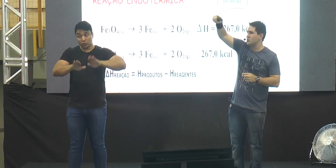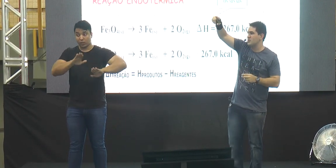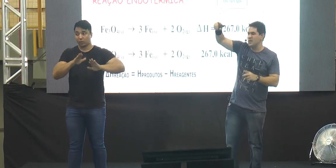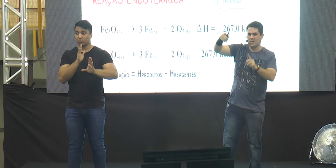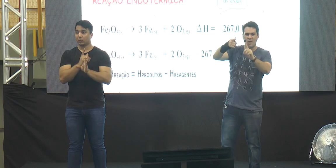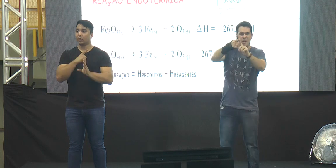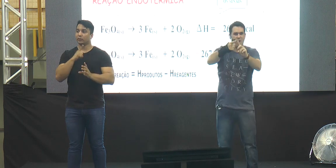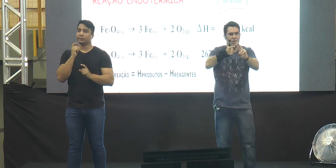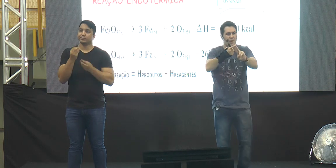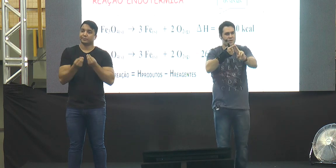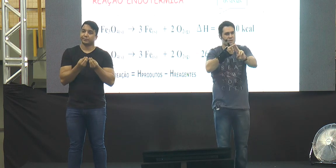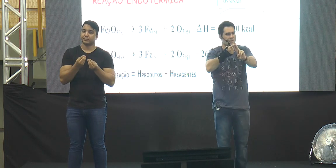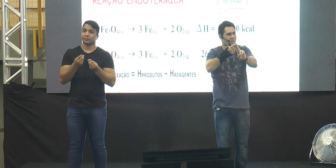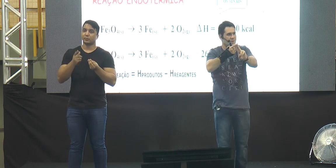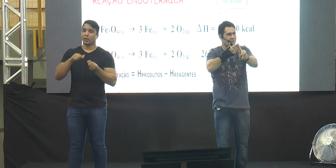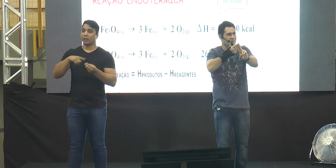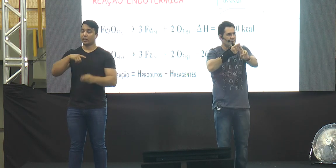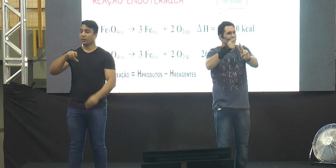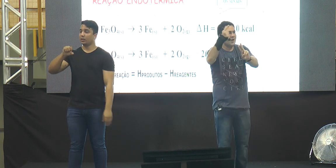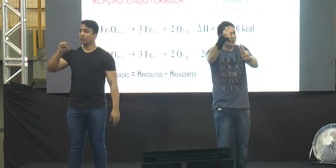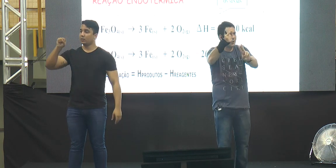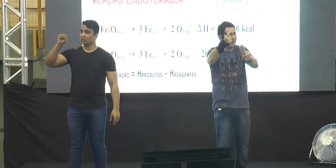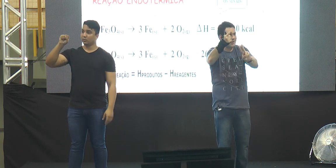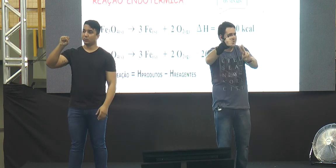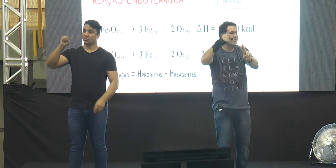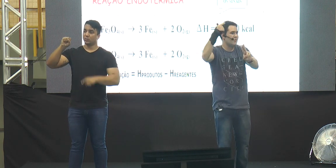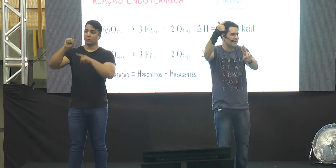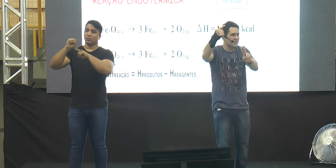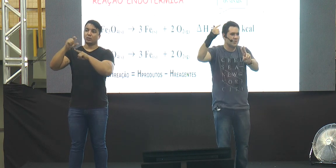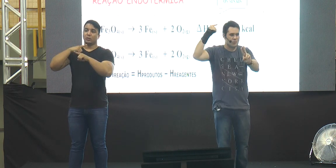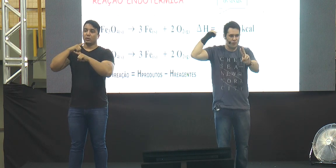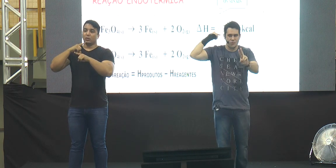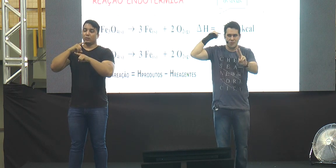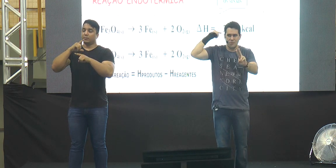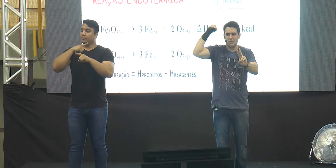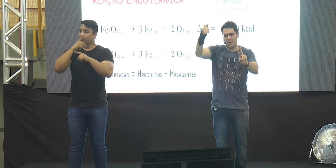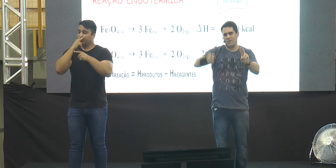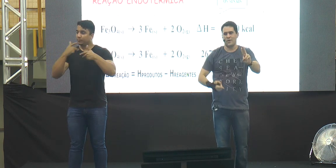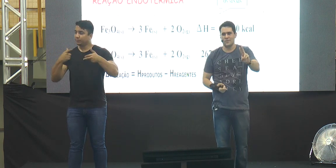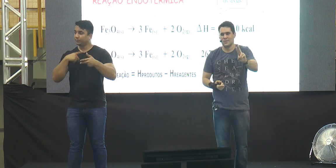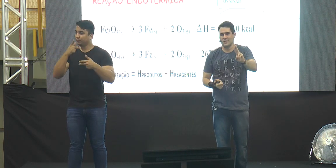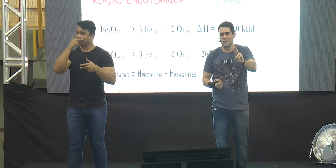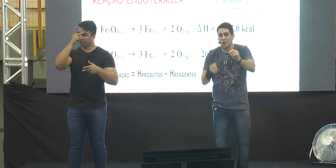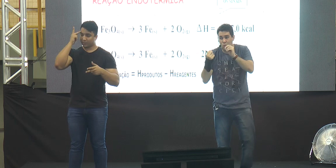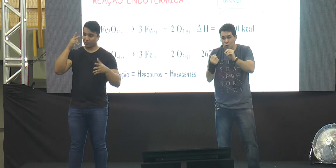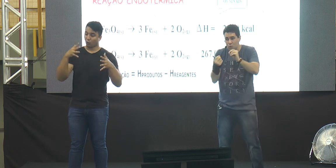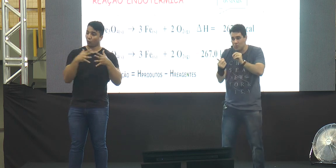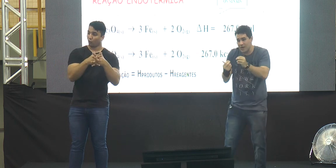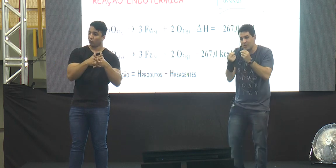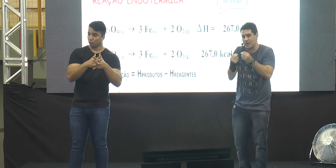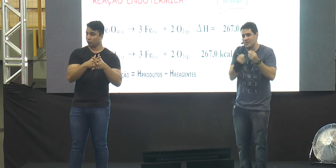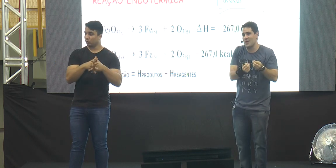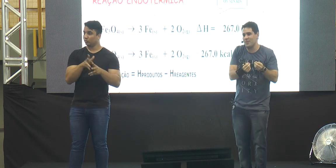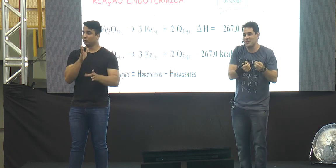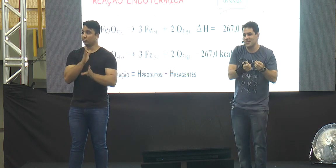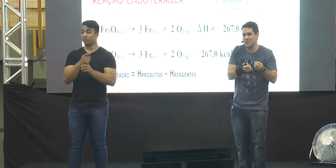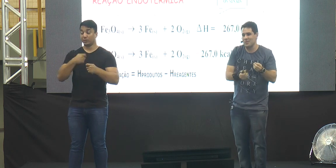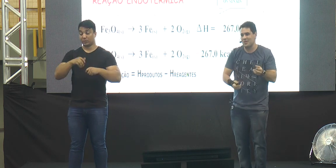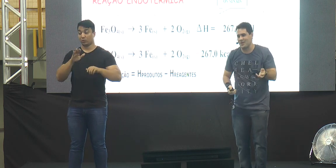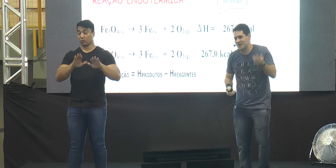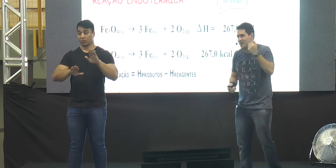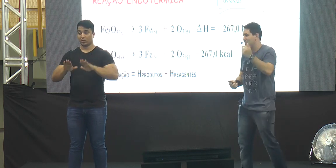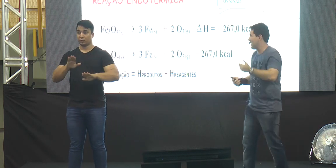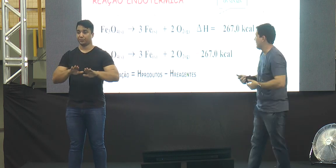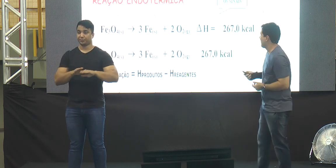sei que aqui todo mundo vai tentar Enem e UES, quem adora de vez em quando confundir o aluno é o UES. Então, muito cuidado com essa